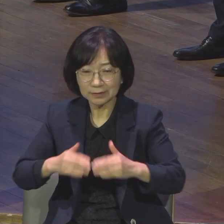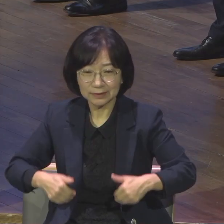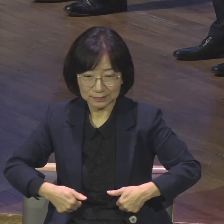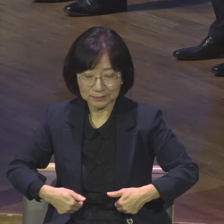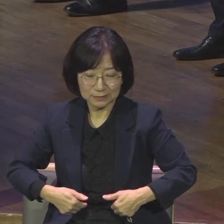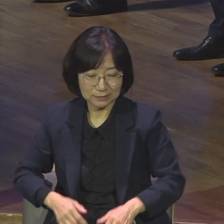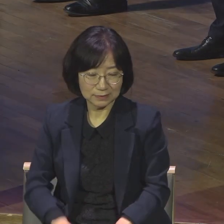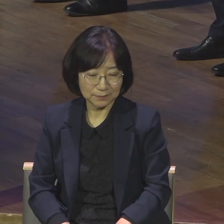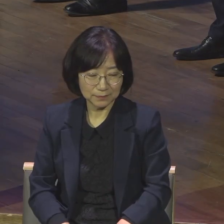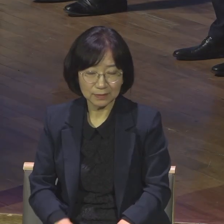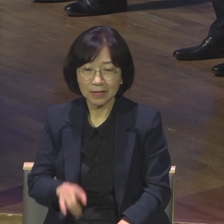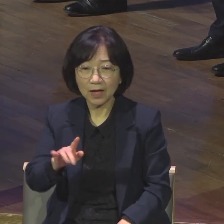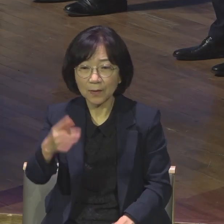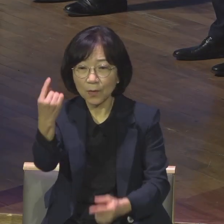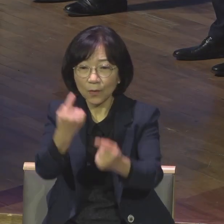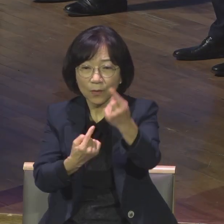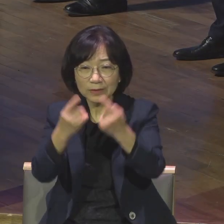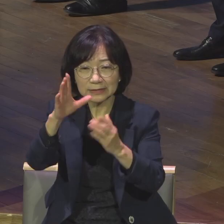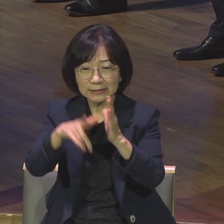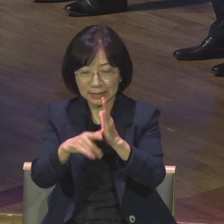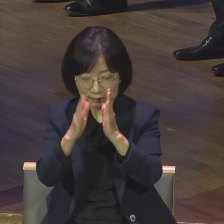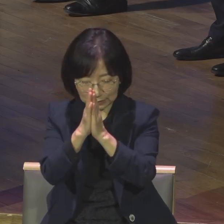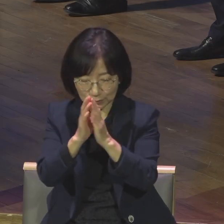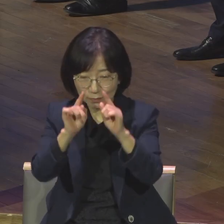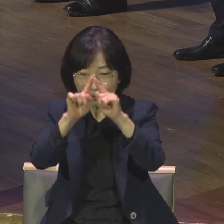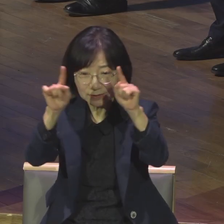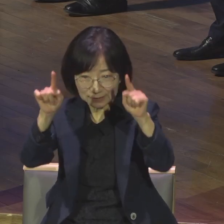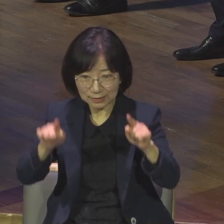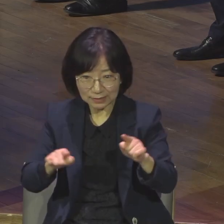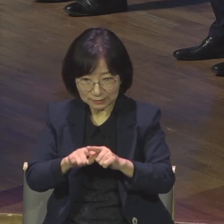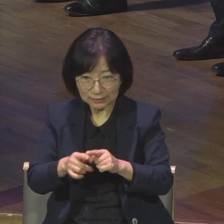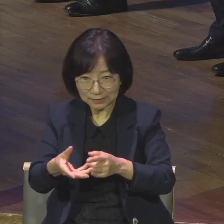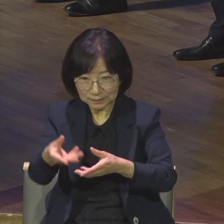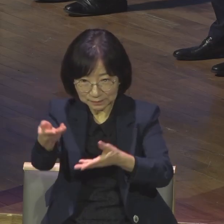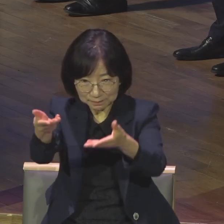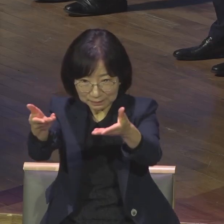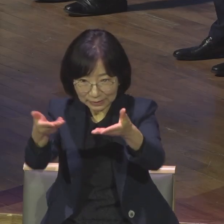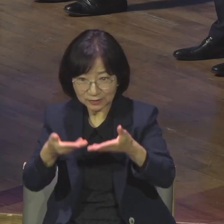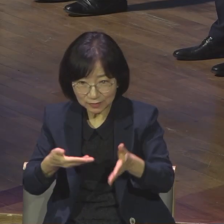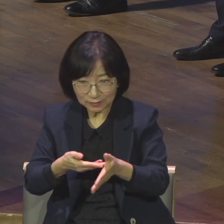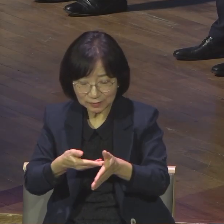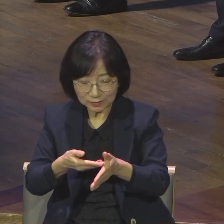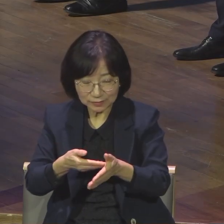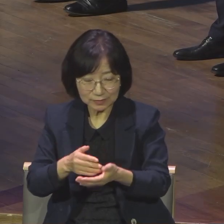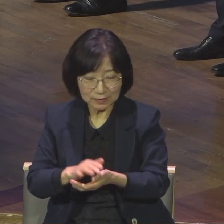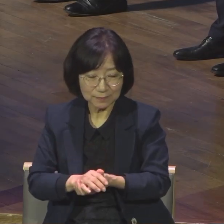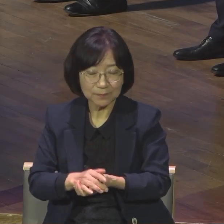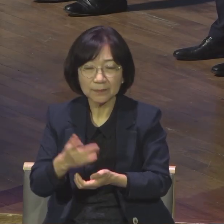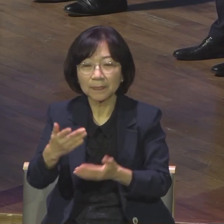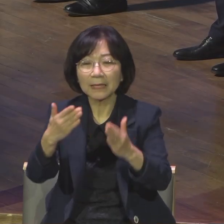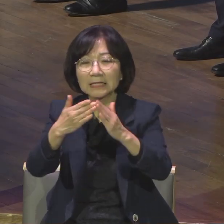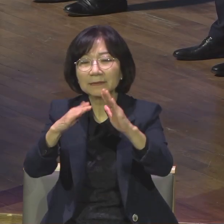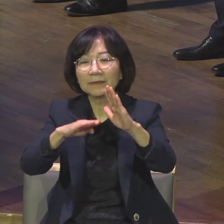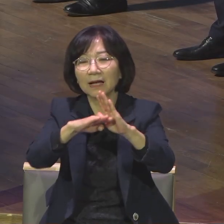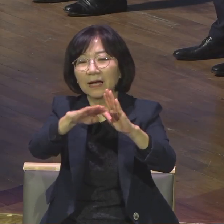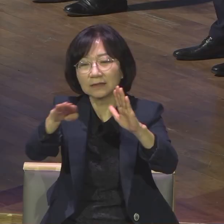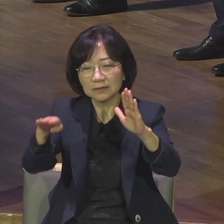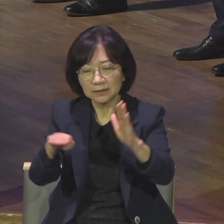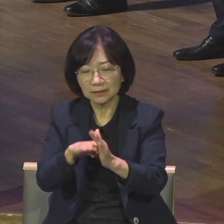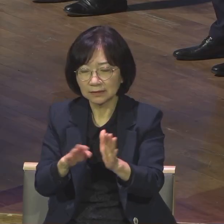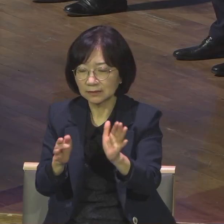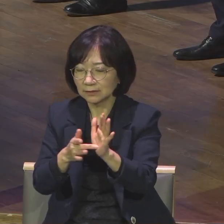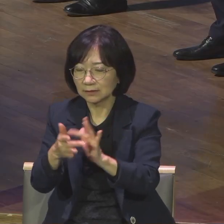기도 카드를 다 받으셨을 것입니다. 우리 성도님들의 가정에 아직 믿지